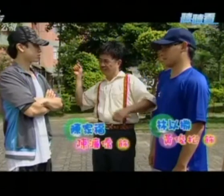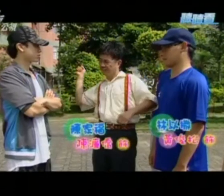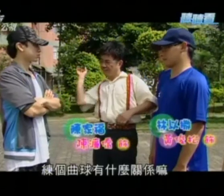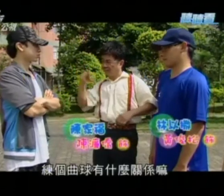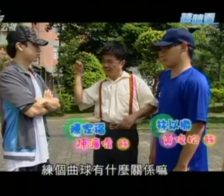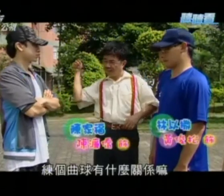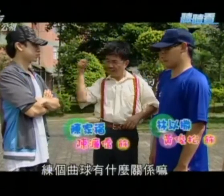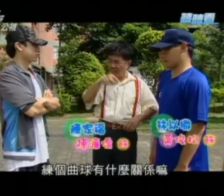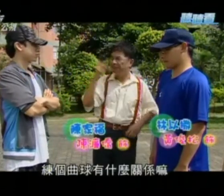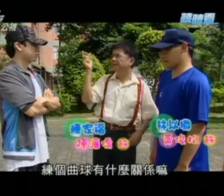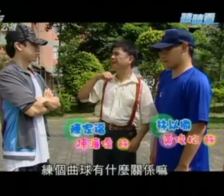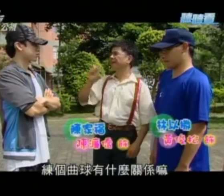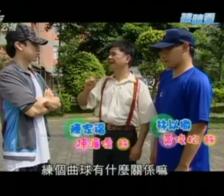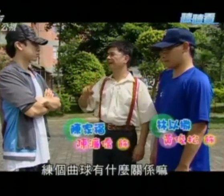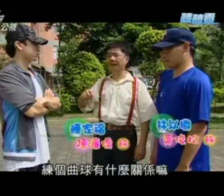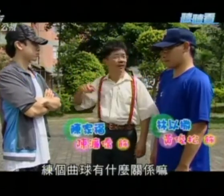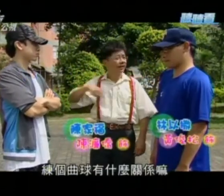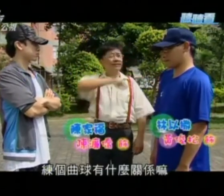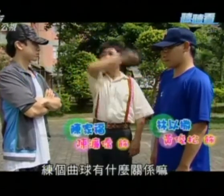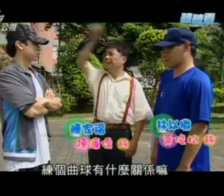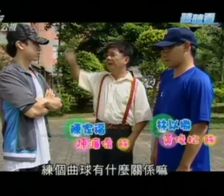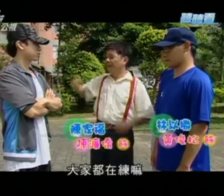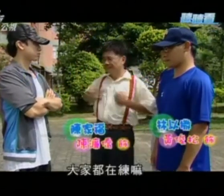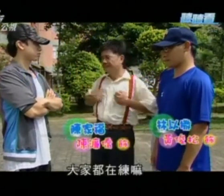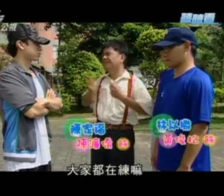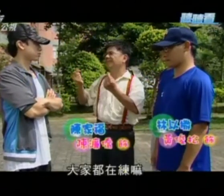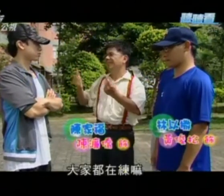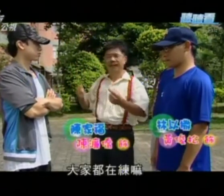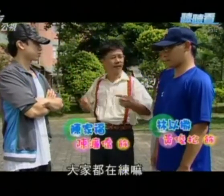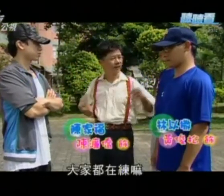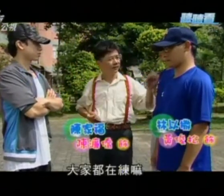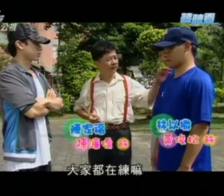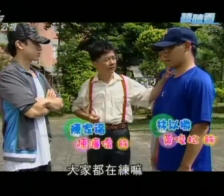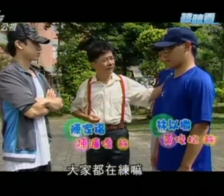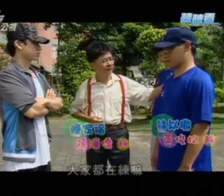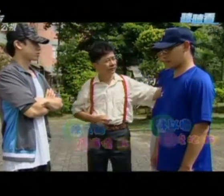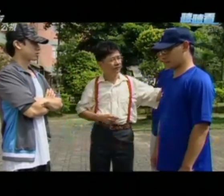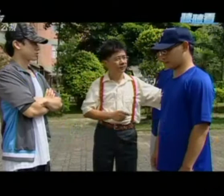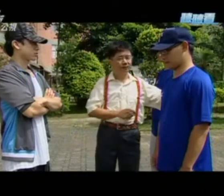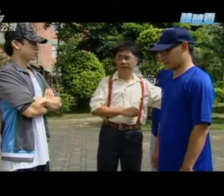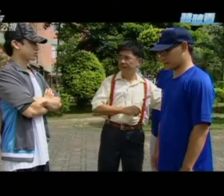练个曲球有什么关系嘛？大家都在练嘛，啊？